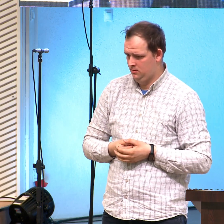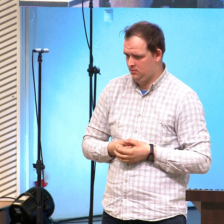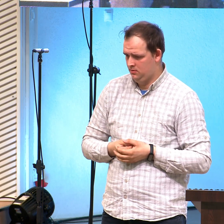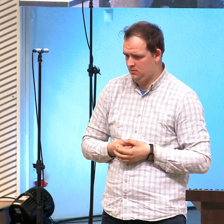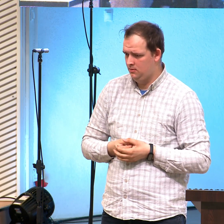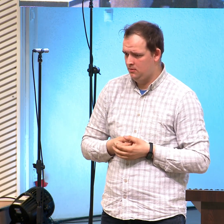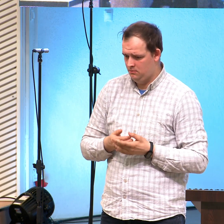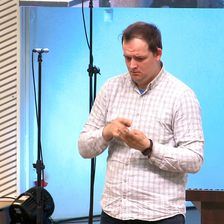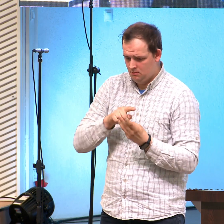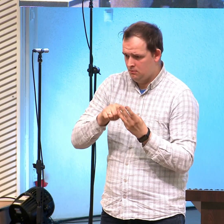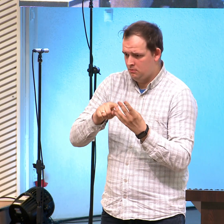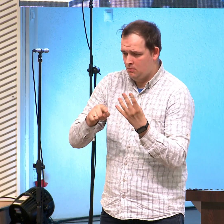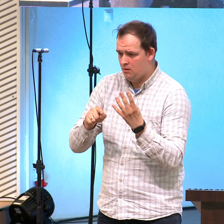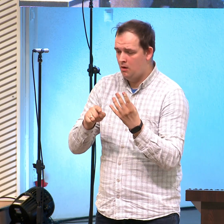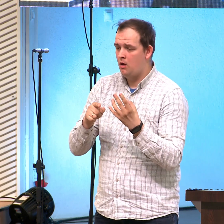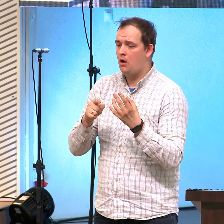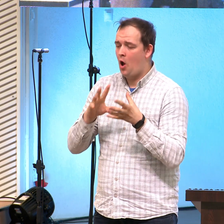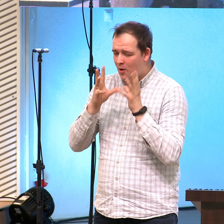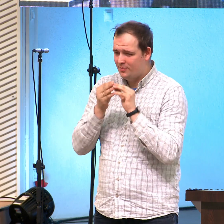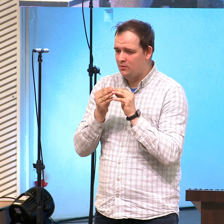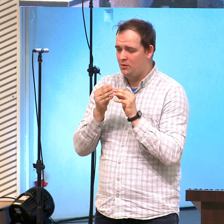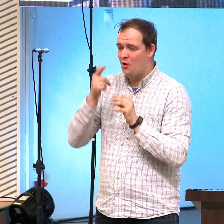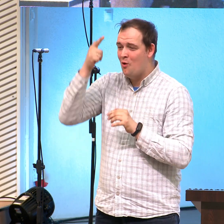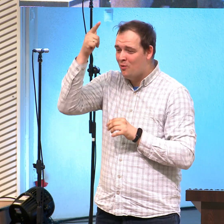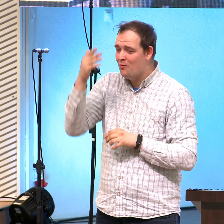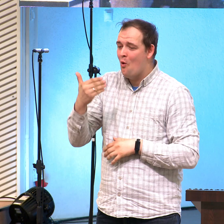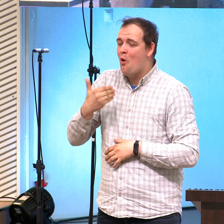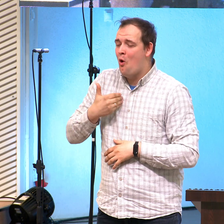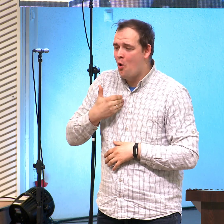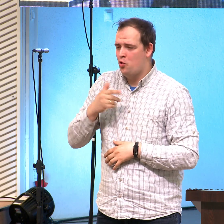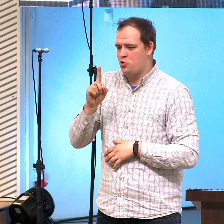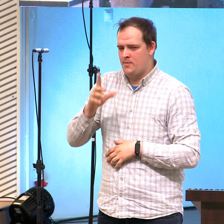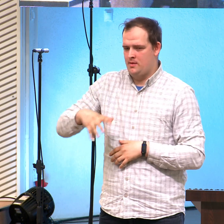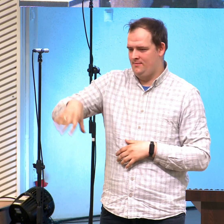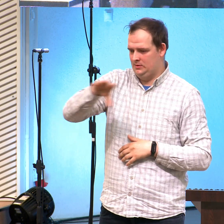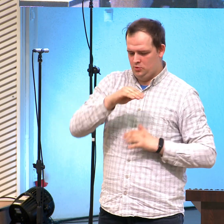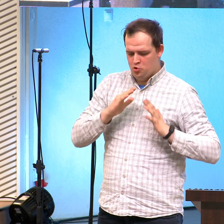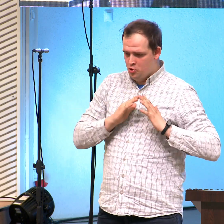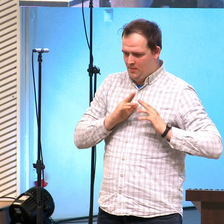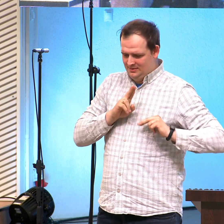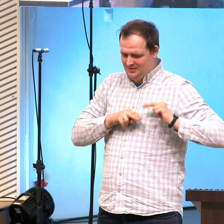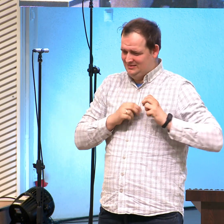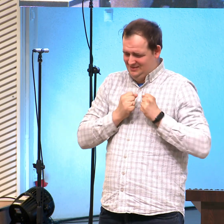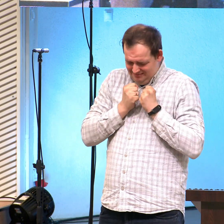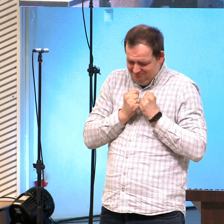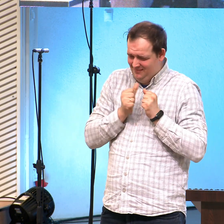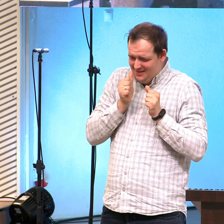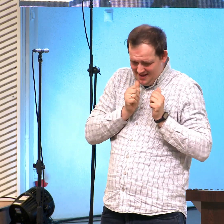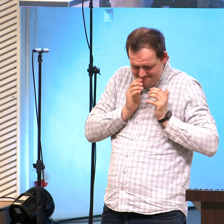любить. И терпения нету. И то, что должно быть в сердце. Хочу, чтобы мы